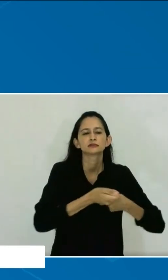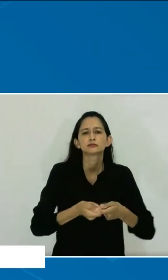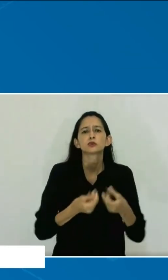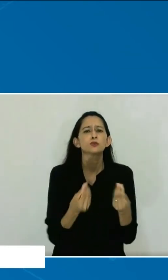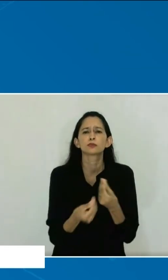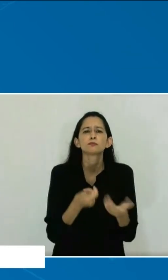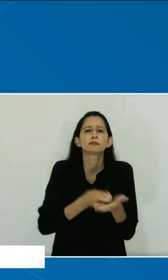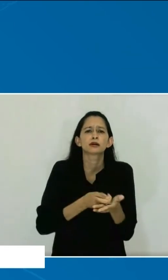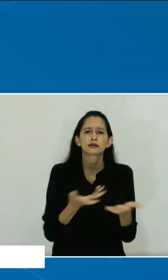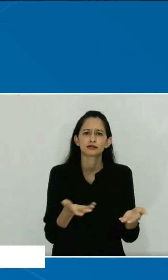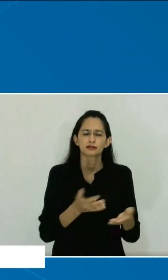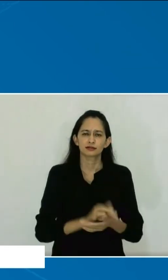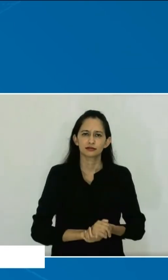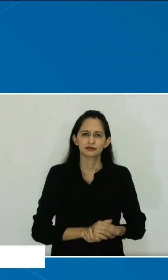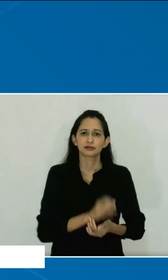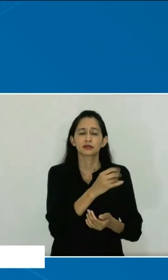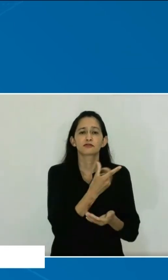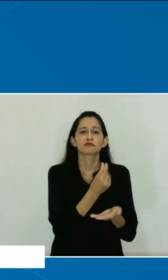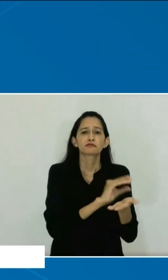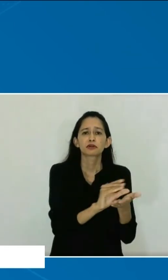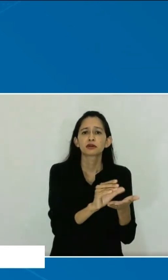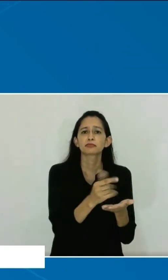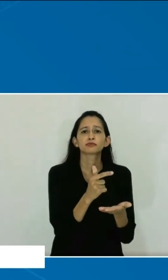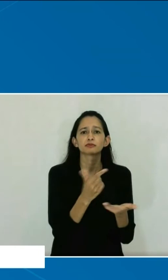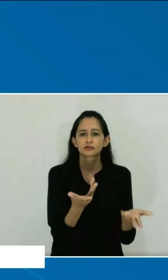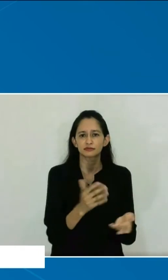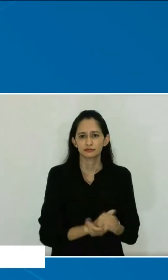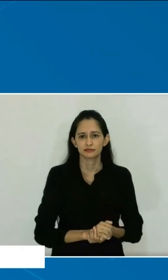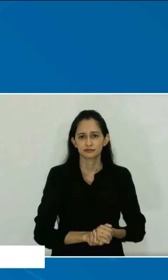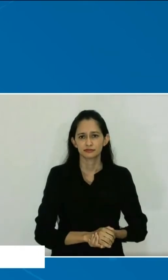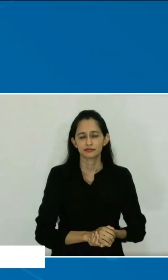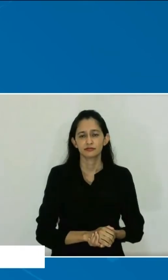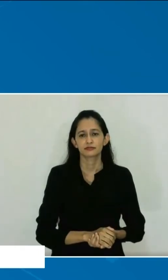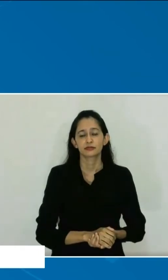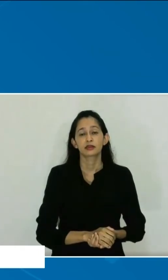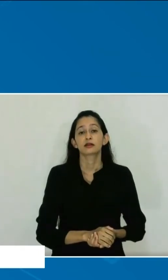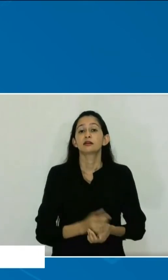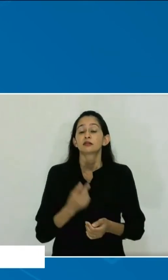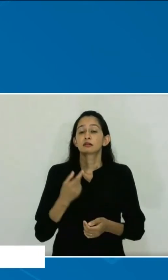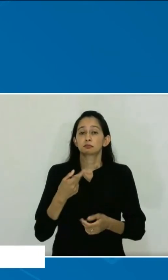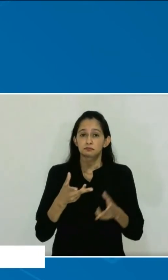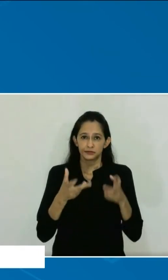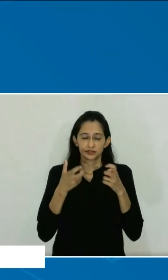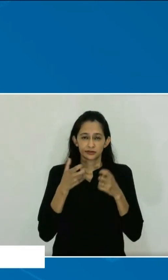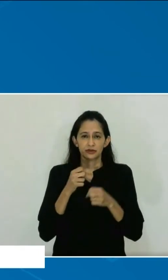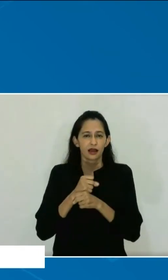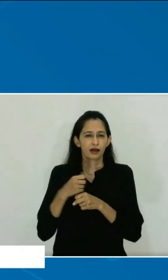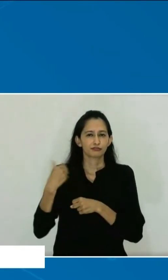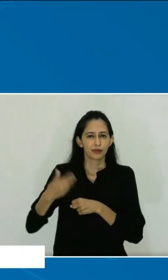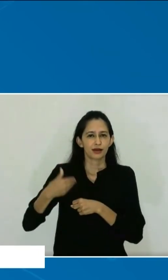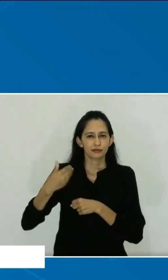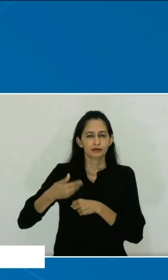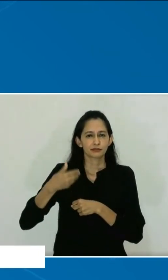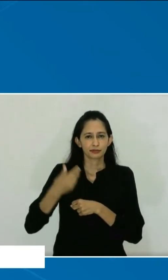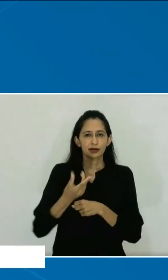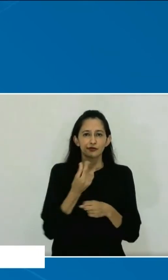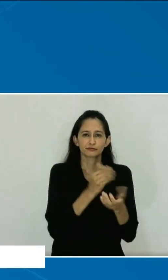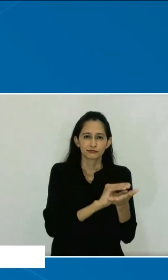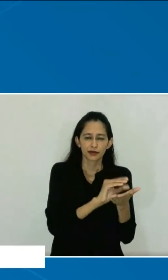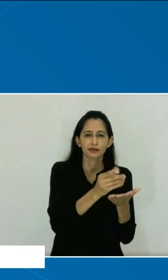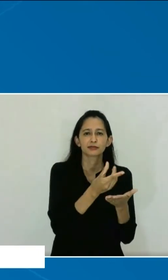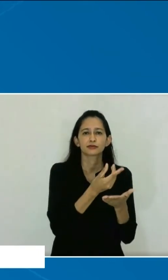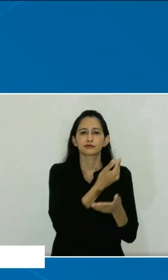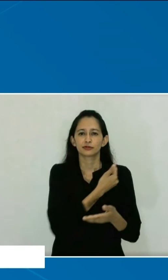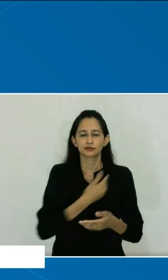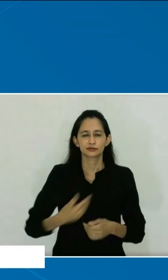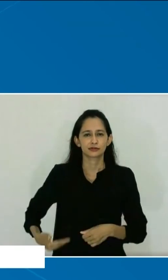comprometido, né? Não tem tempo para isso, mas se nós observarmos nos últimos anos, o orçamento das universidades